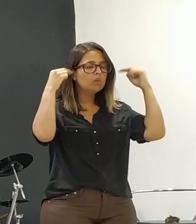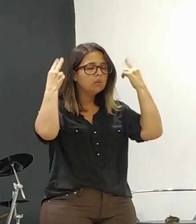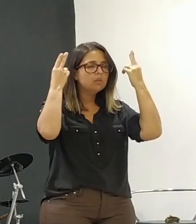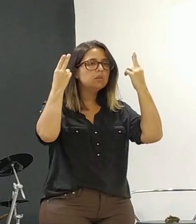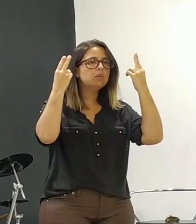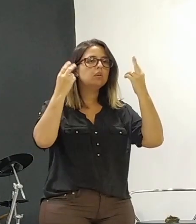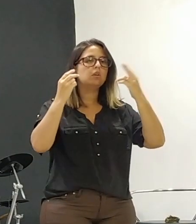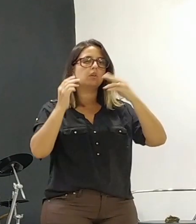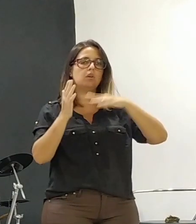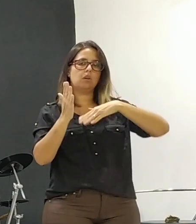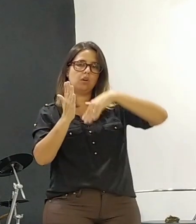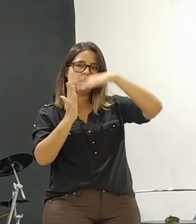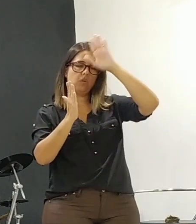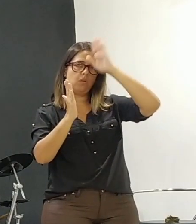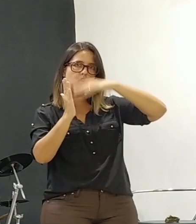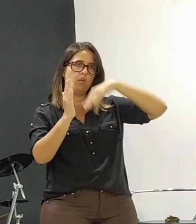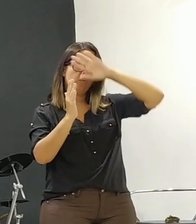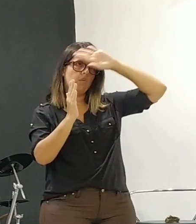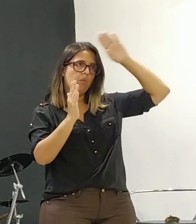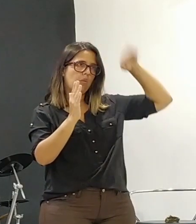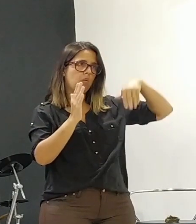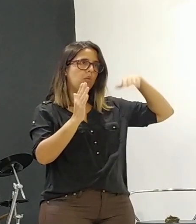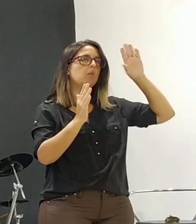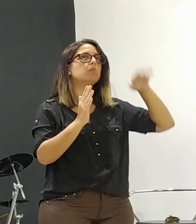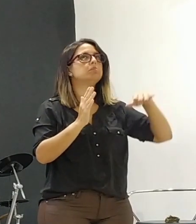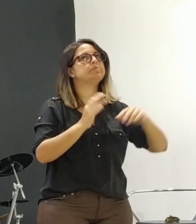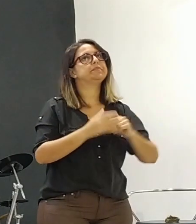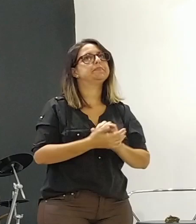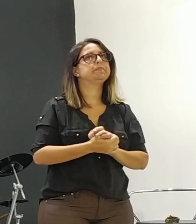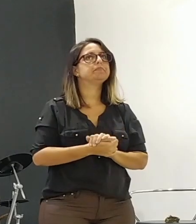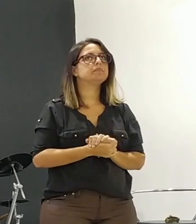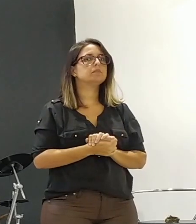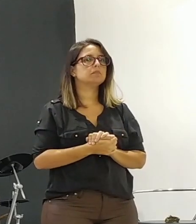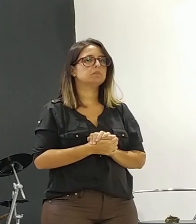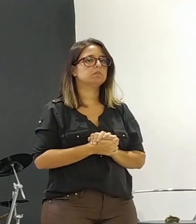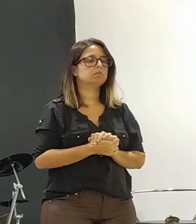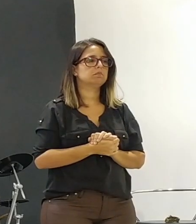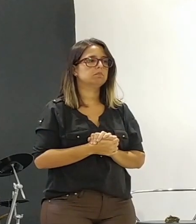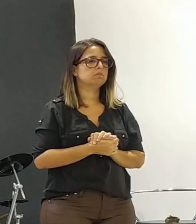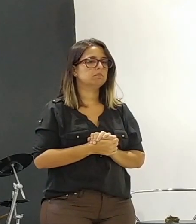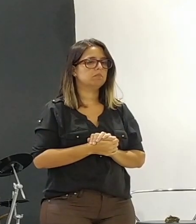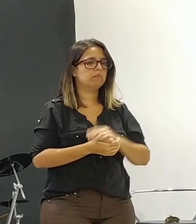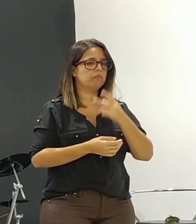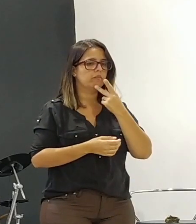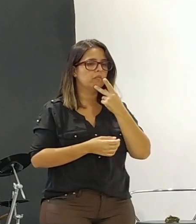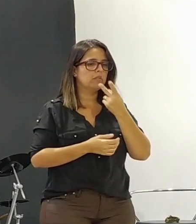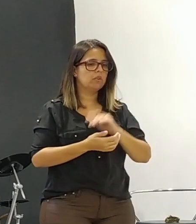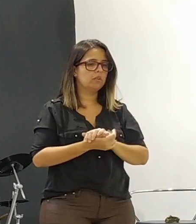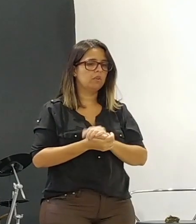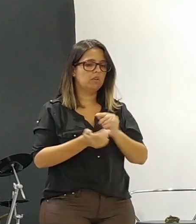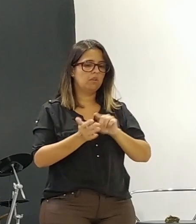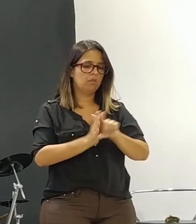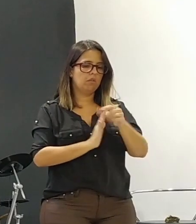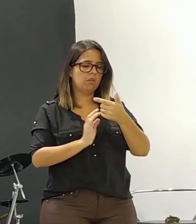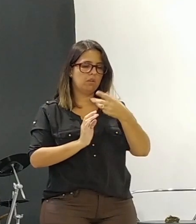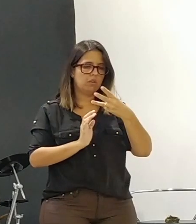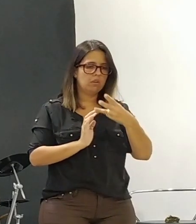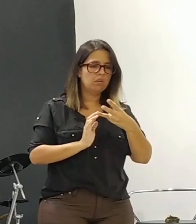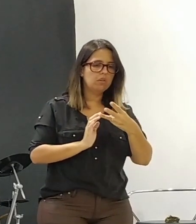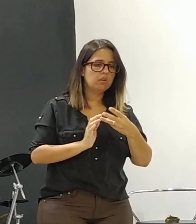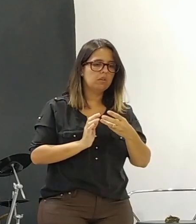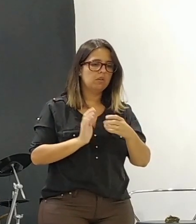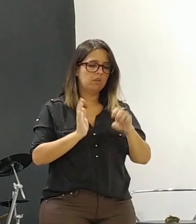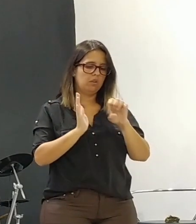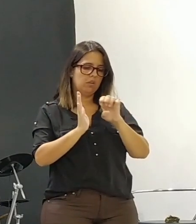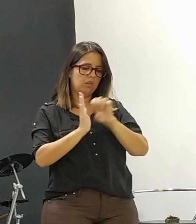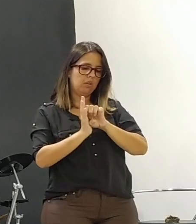foi passado sobre as ombreiras daquela porta. E diz aqui no versículo 13, lá de